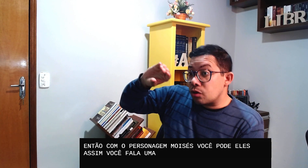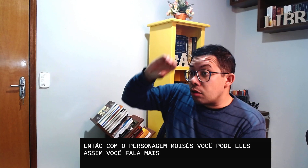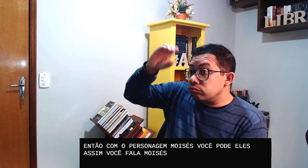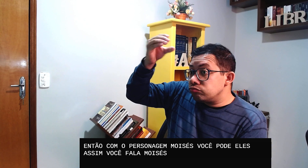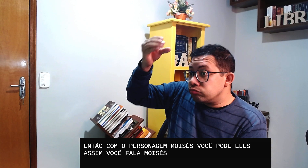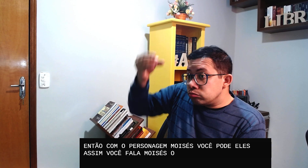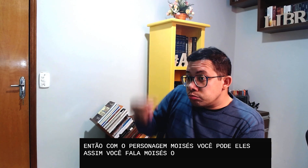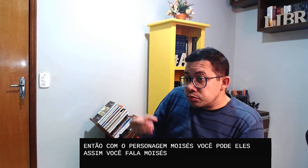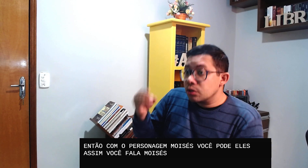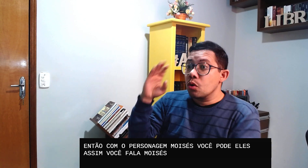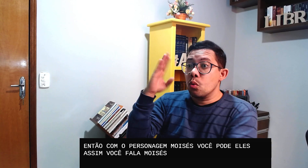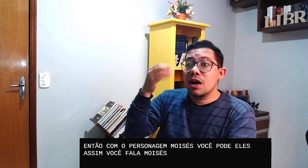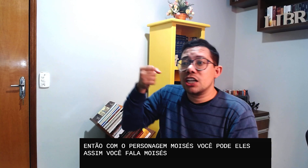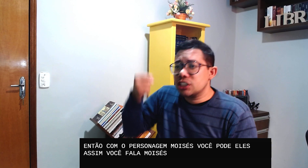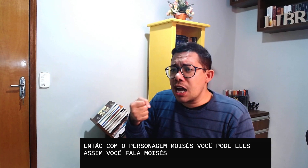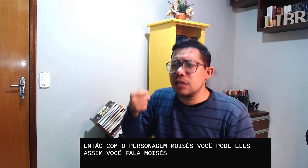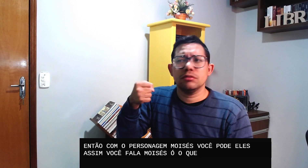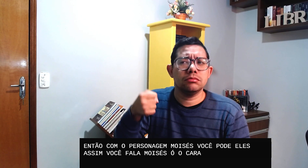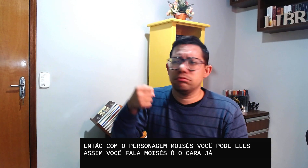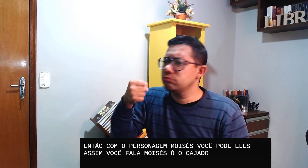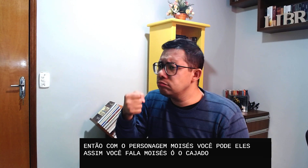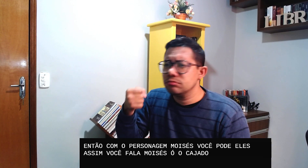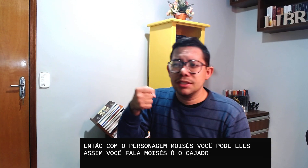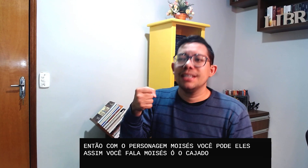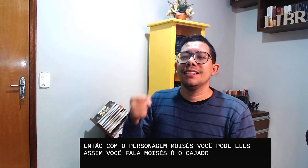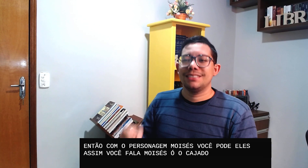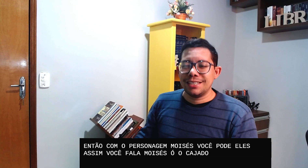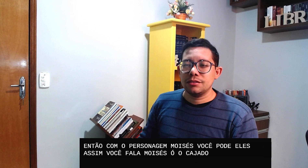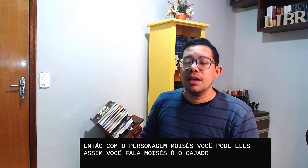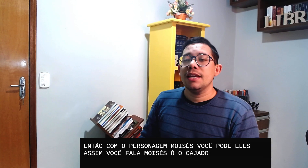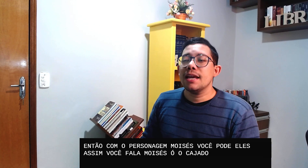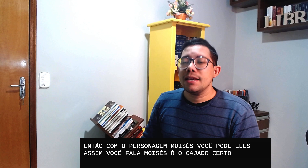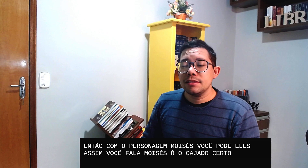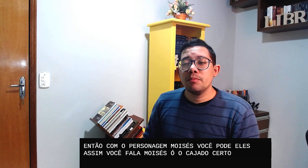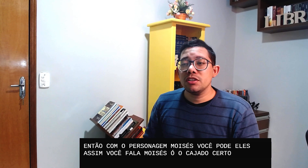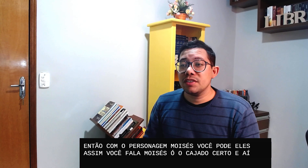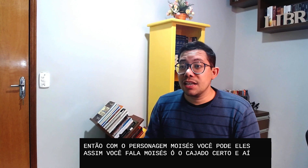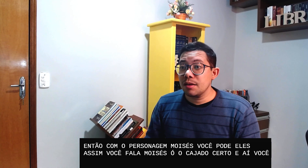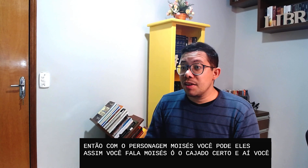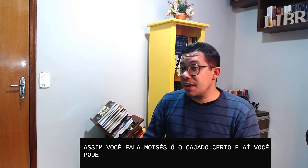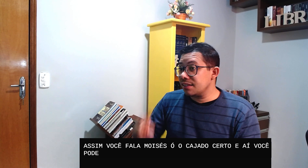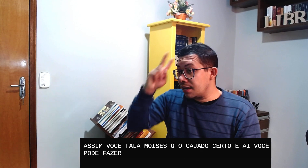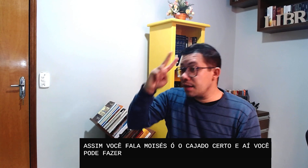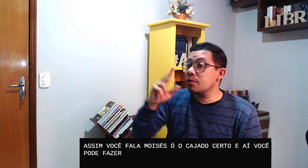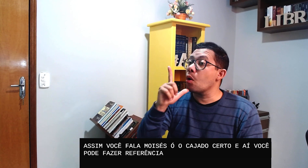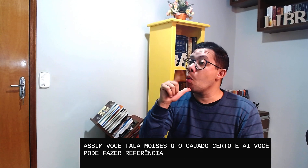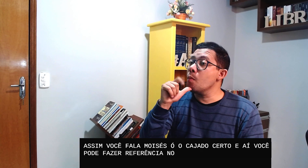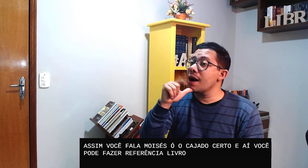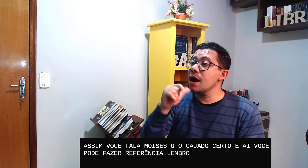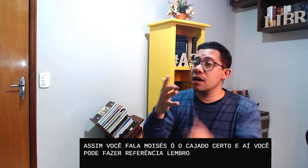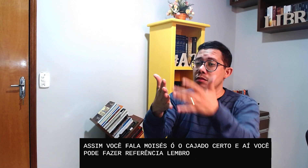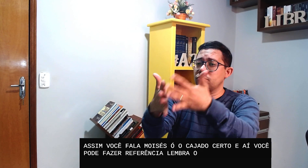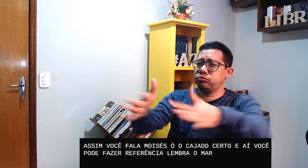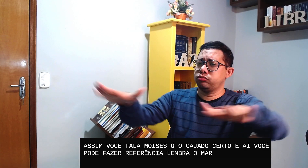ó, o cajado. Certo? E aí você pode fazer referência. Lembra, ó, o mar.